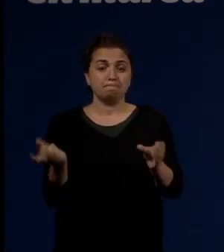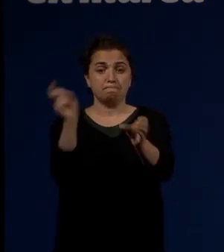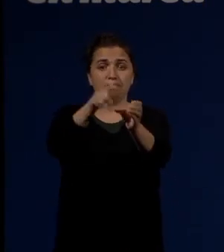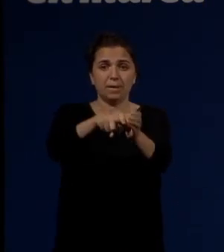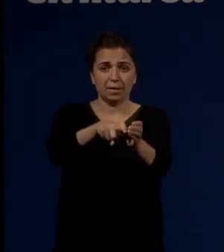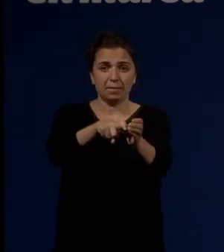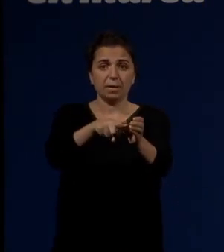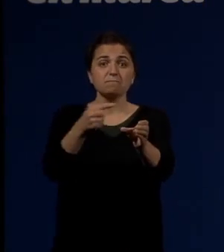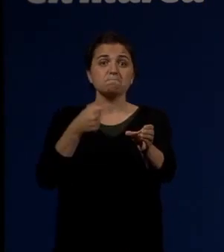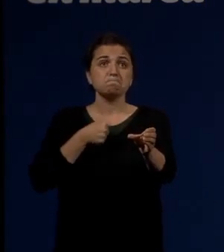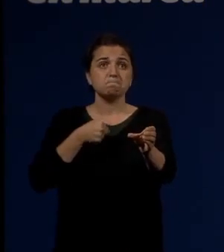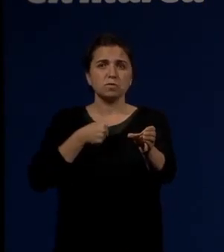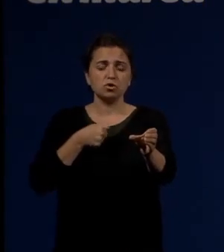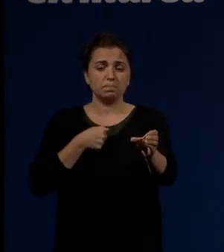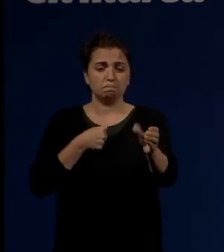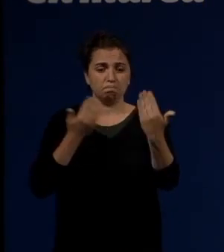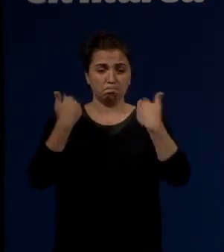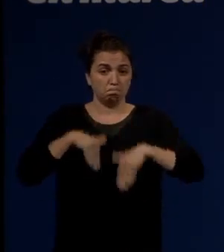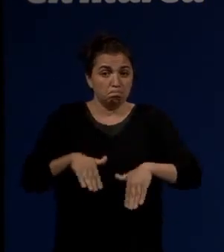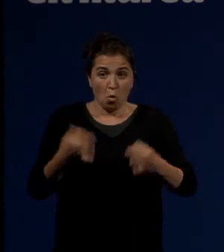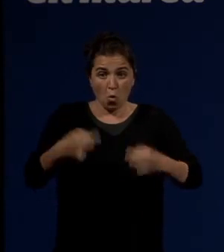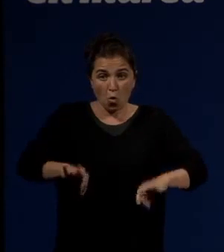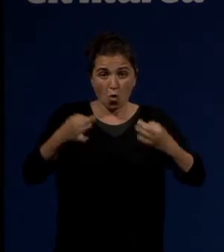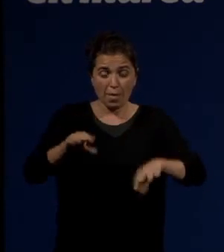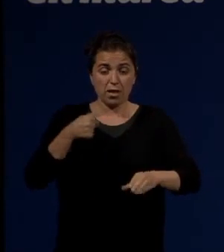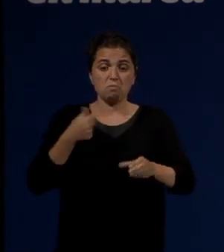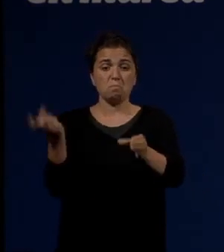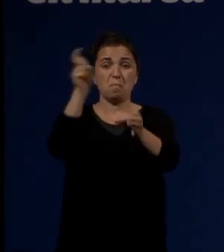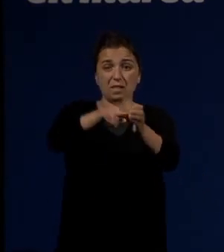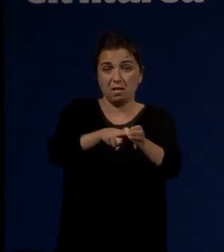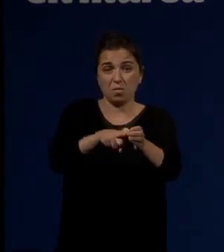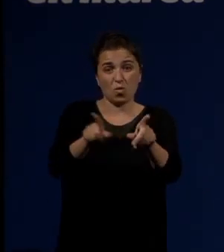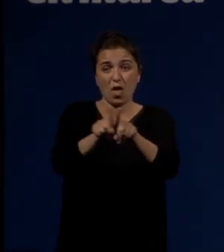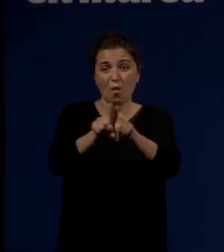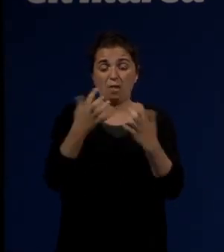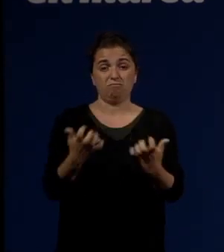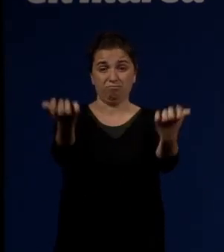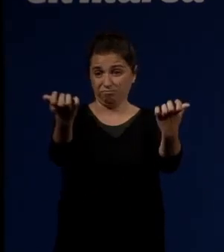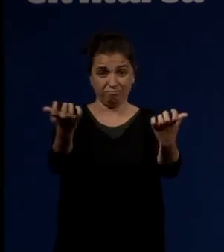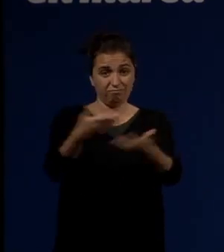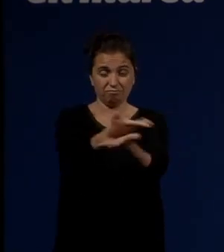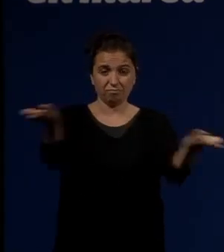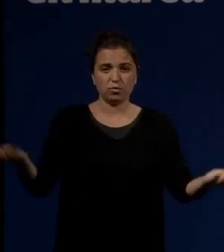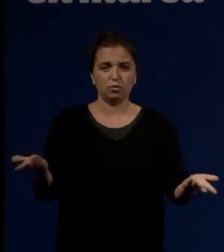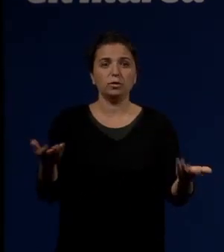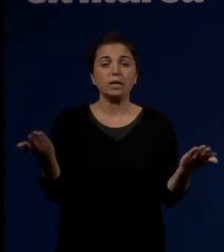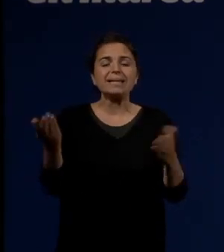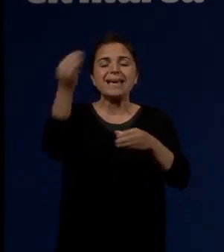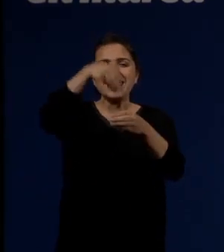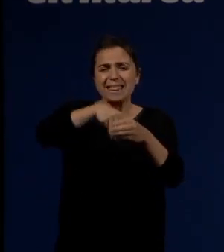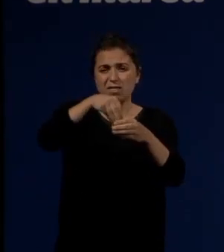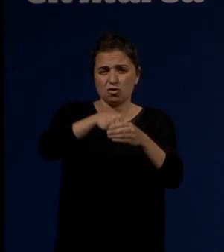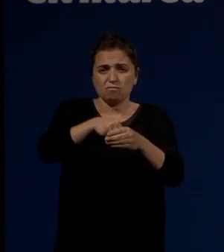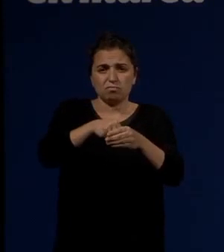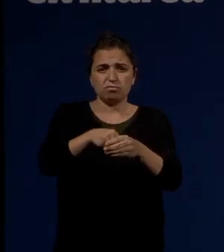dende a humilde participación que supón como cidadán integrarse nunha formación política. Porque